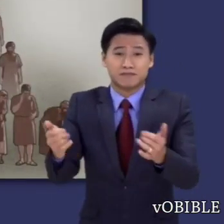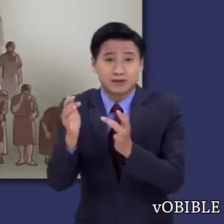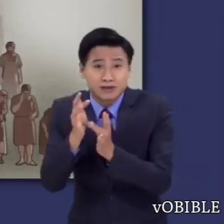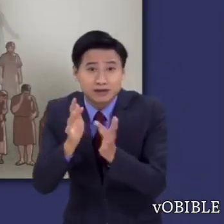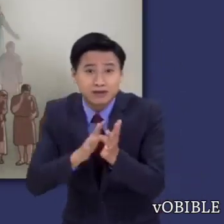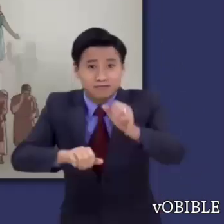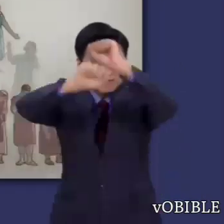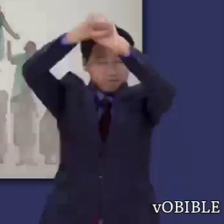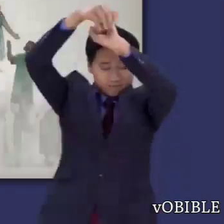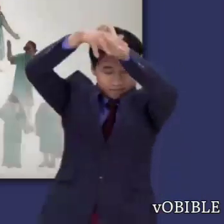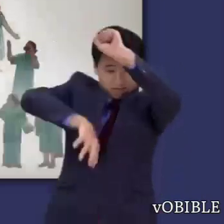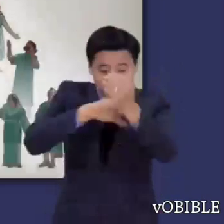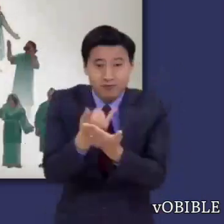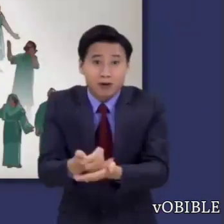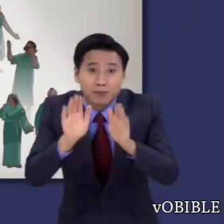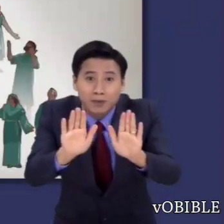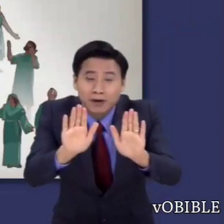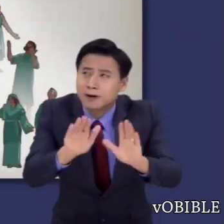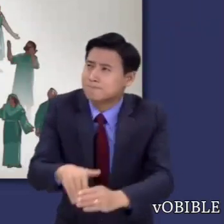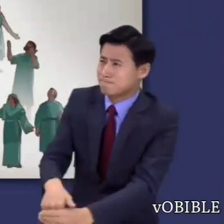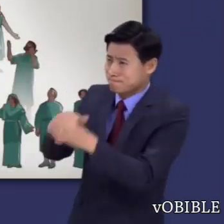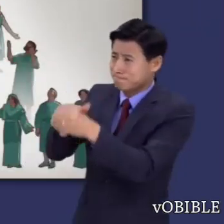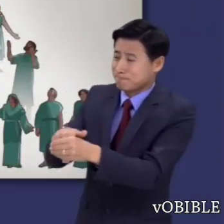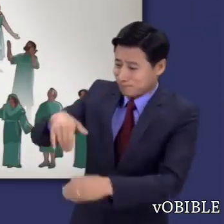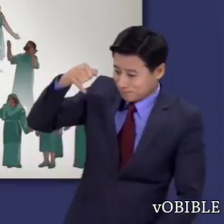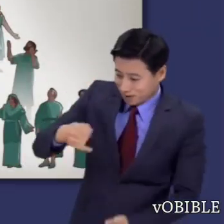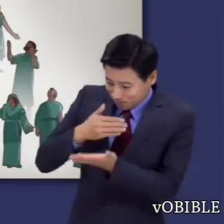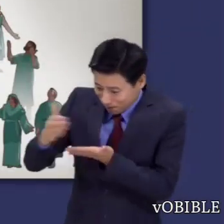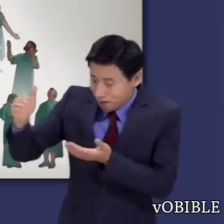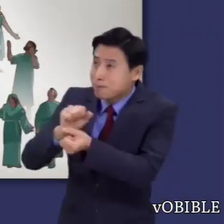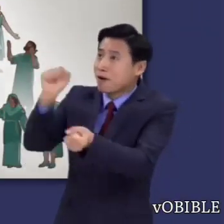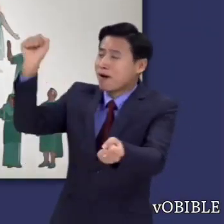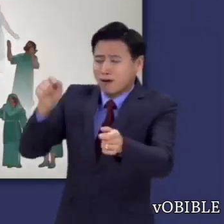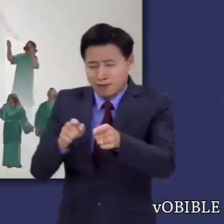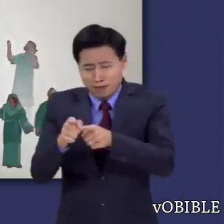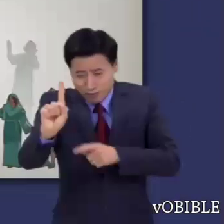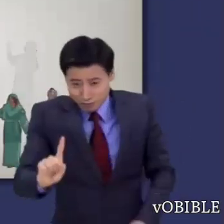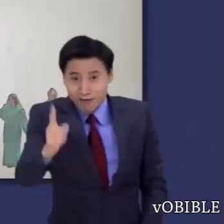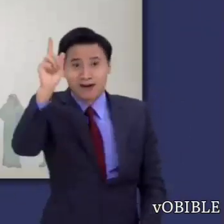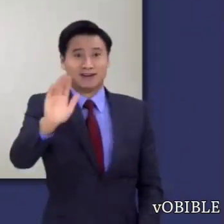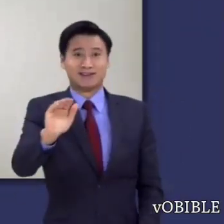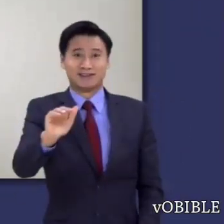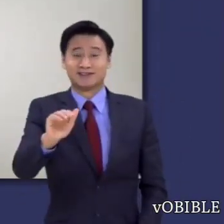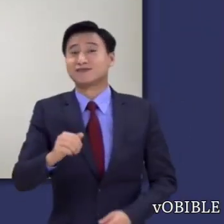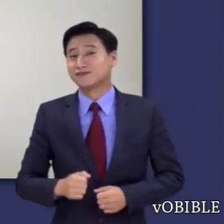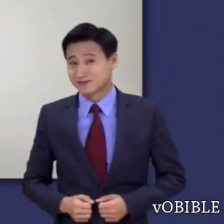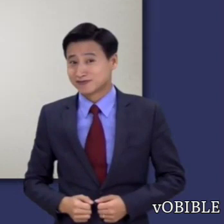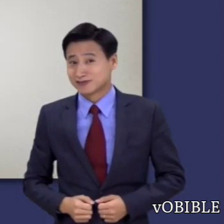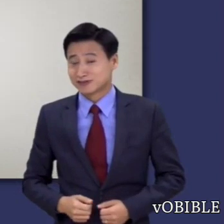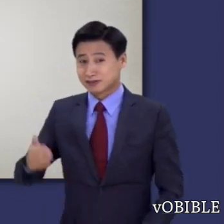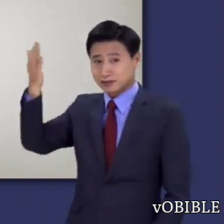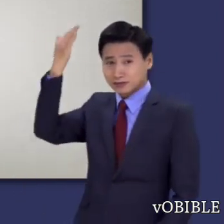人必须信从耶稣，并接受他的赎价，才有机会得救。第七和第八